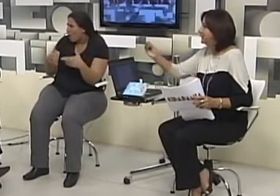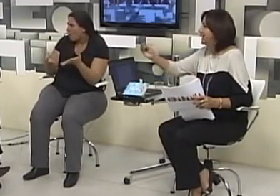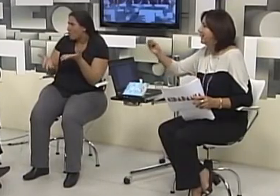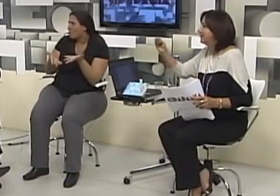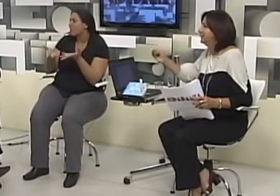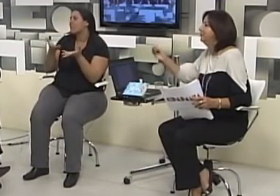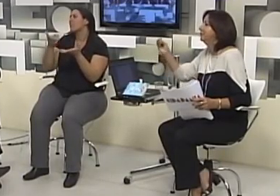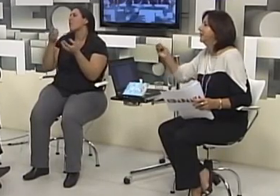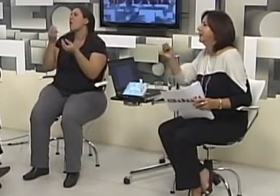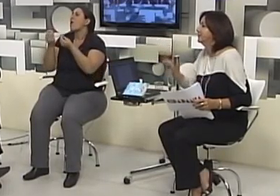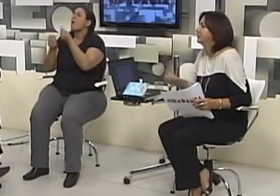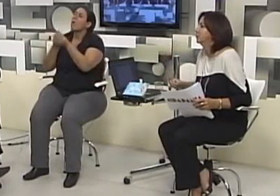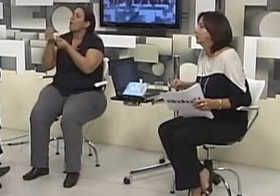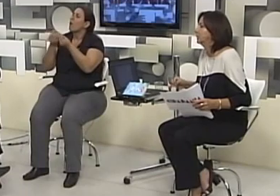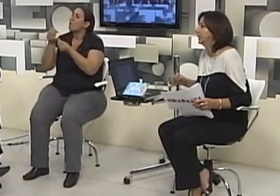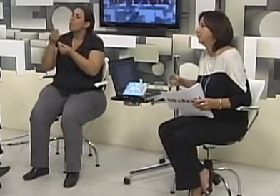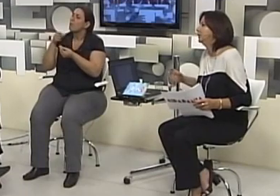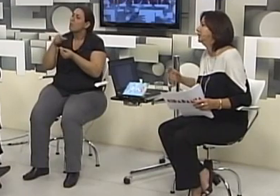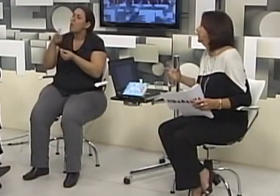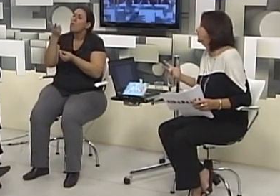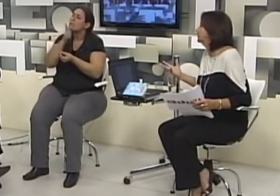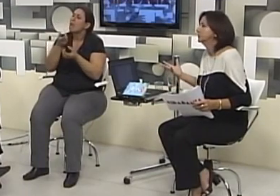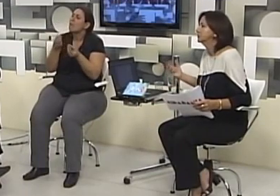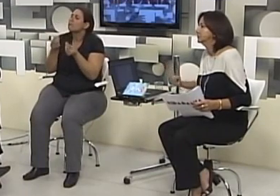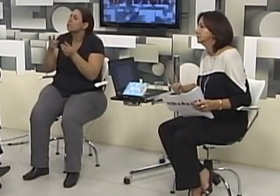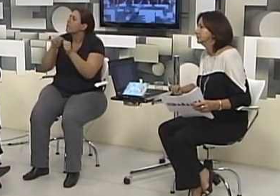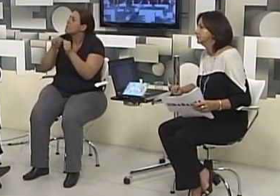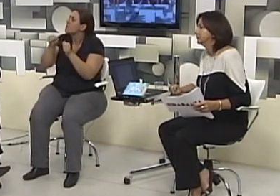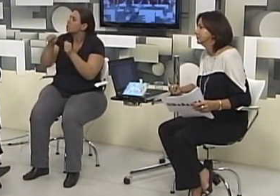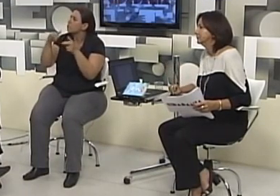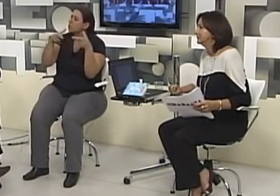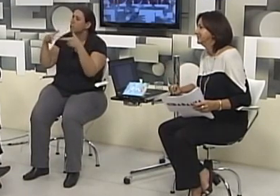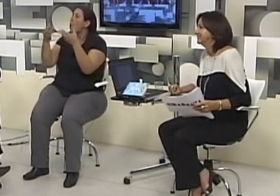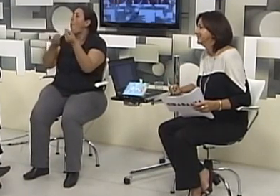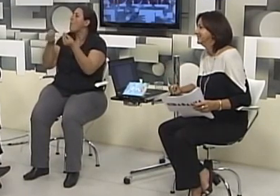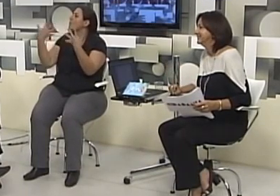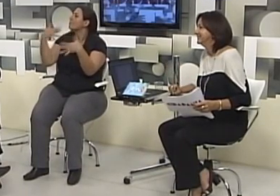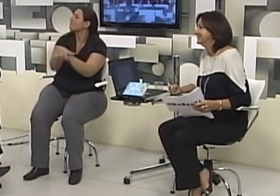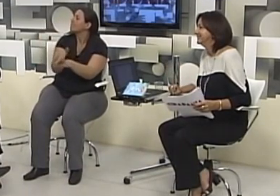Como se dá essa integração, Carolina?